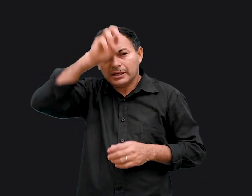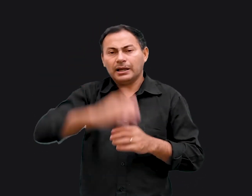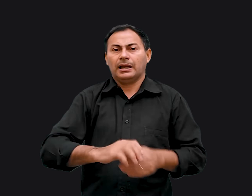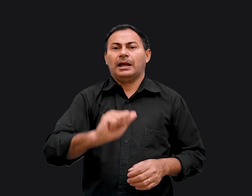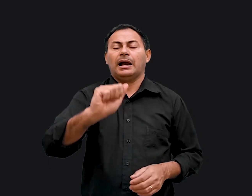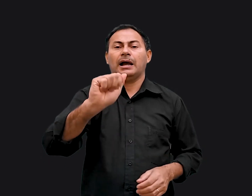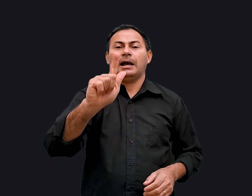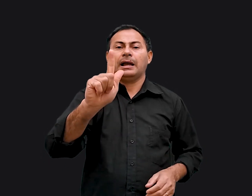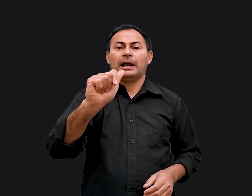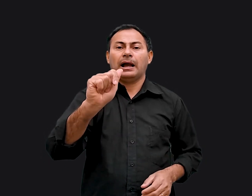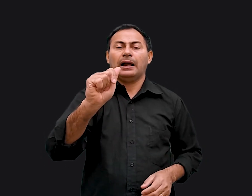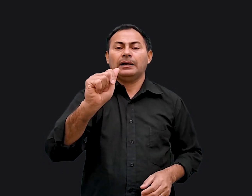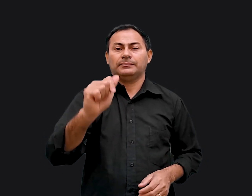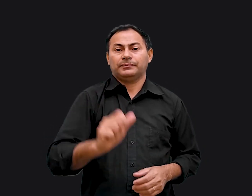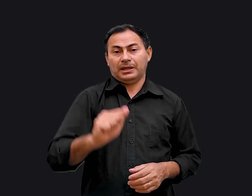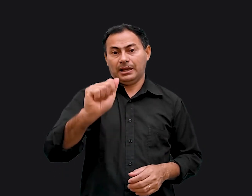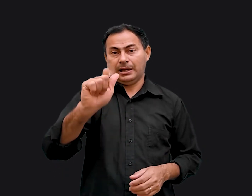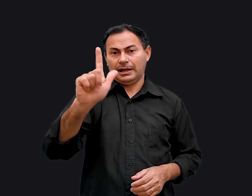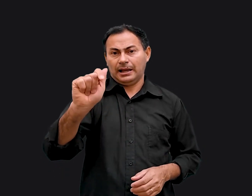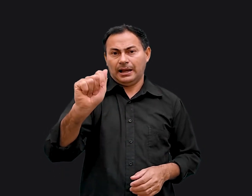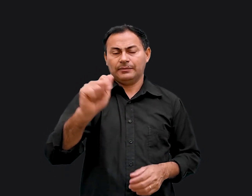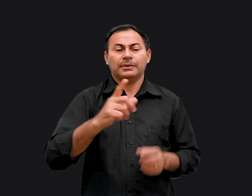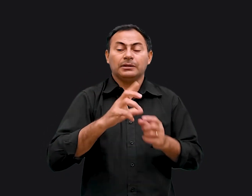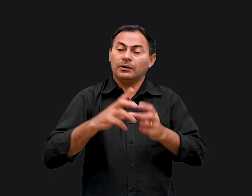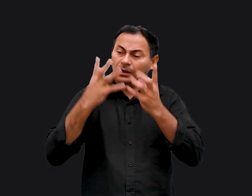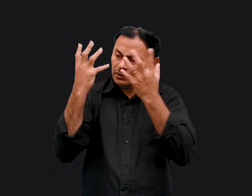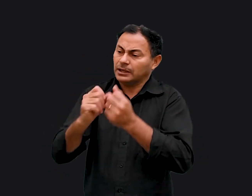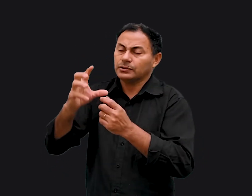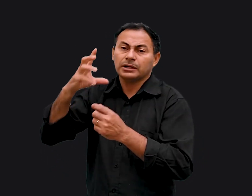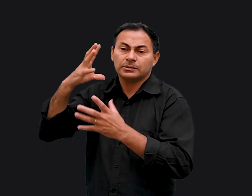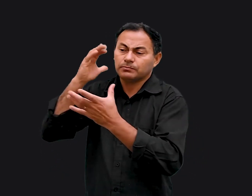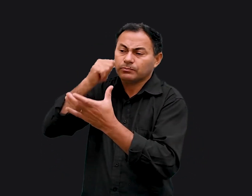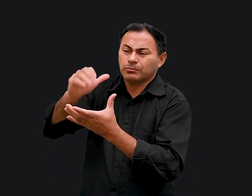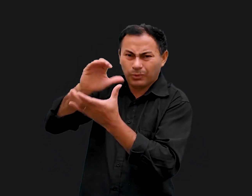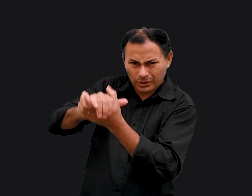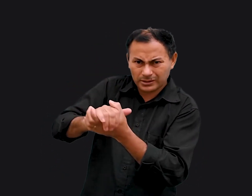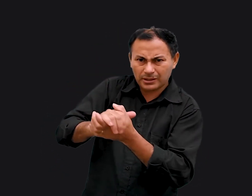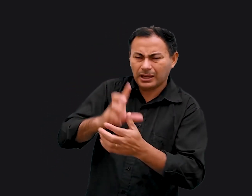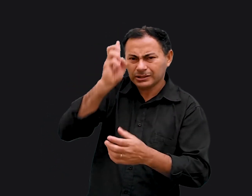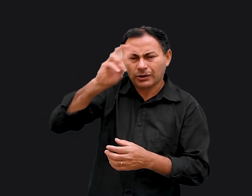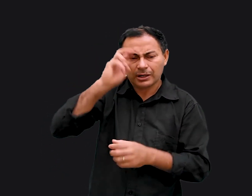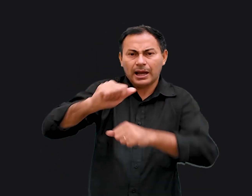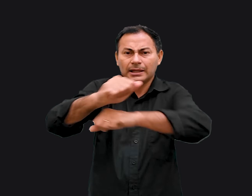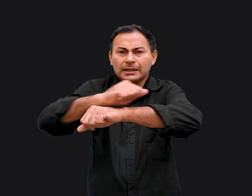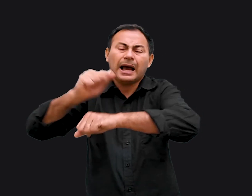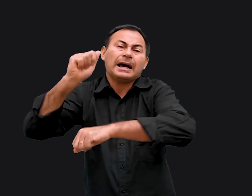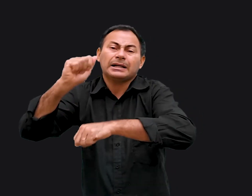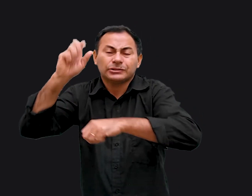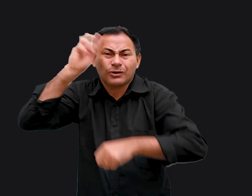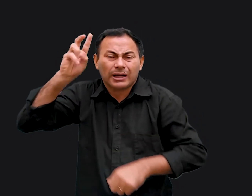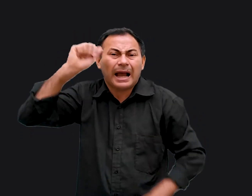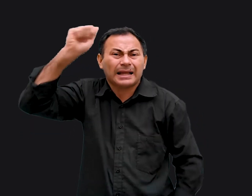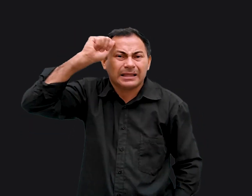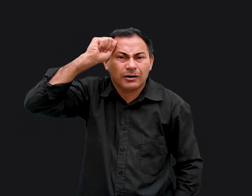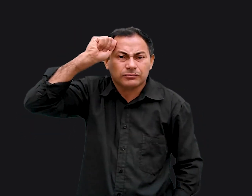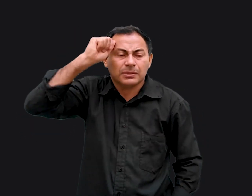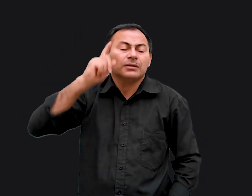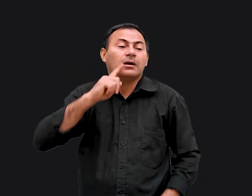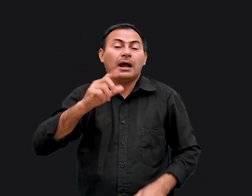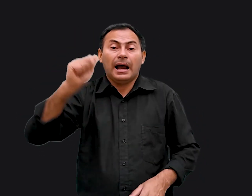chamada Agar. Ele deu ouvidos à sua esposa. Parece até com a história de Adão. Ficamos em sérios apuros quando